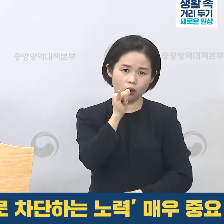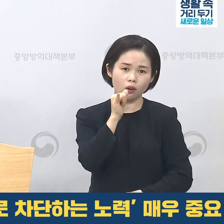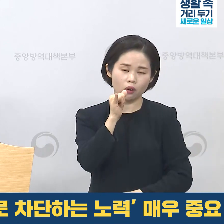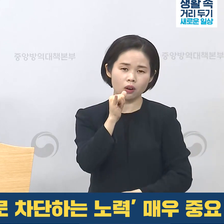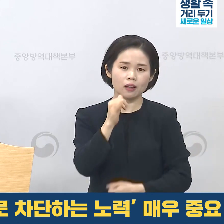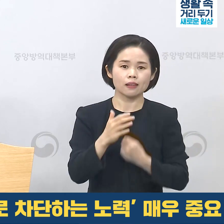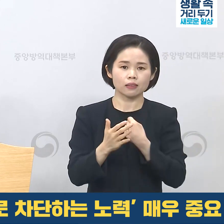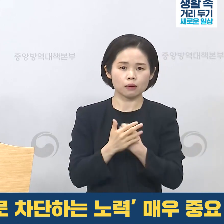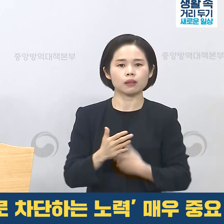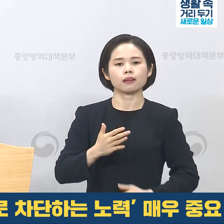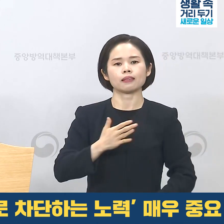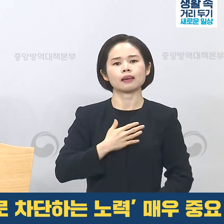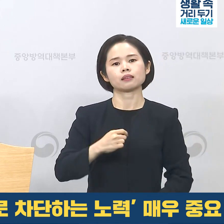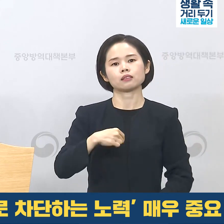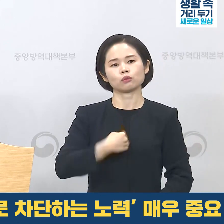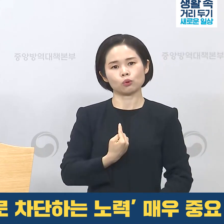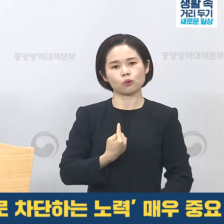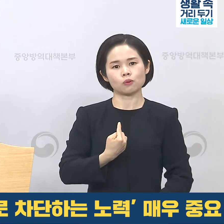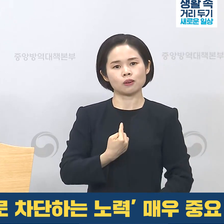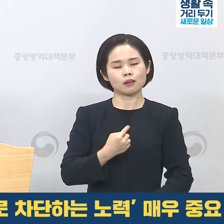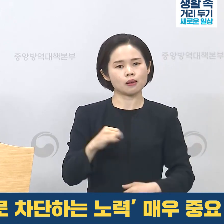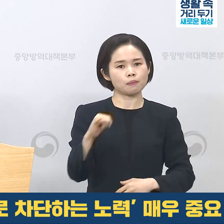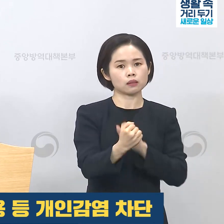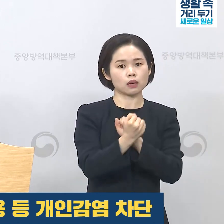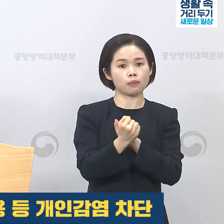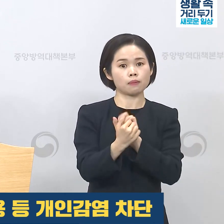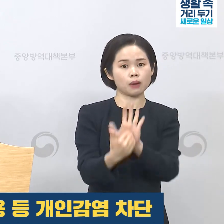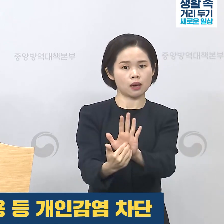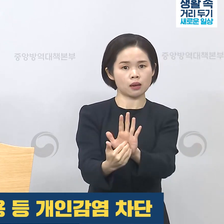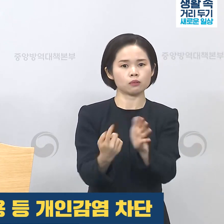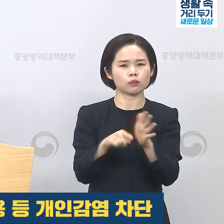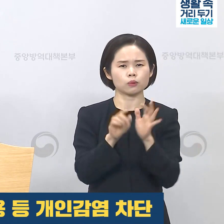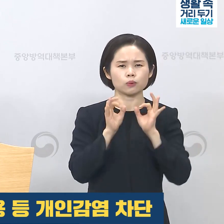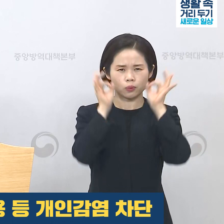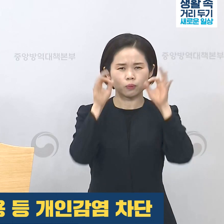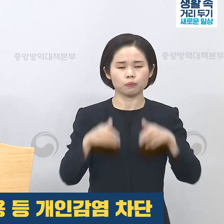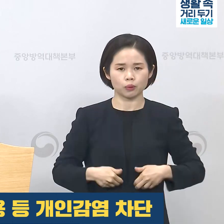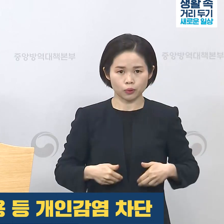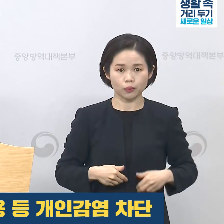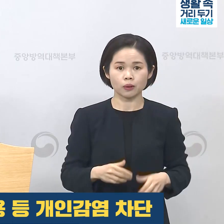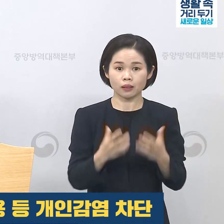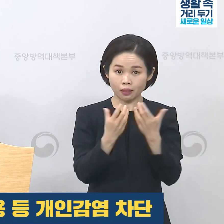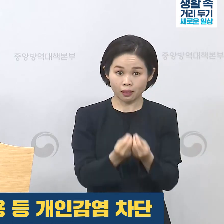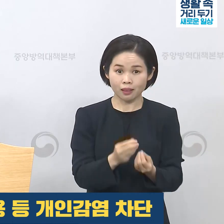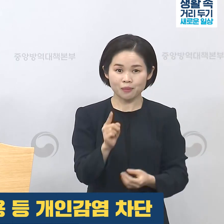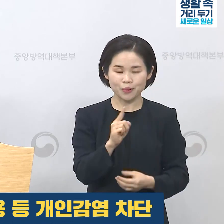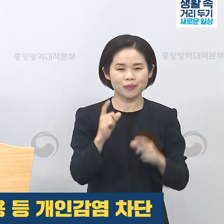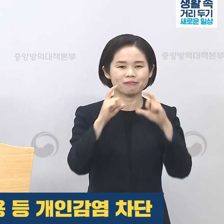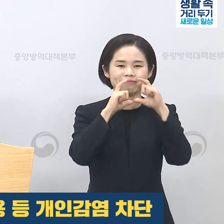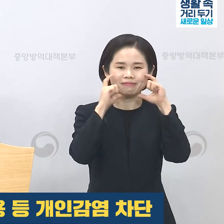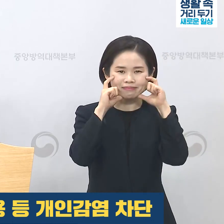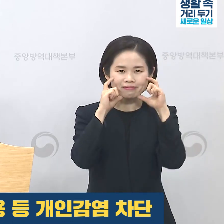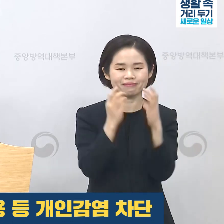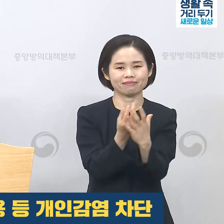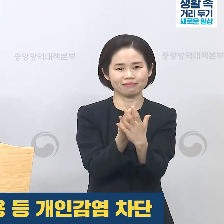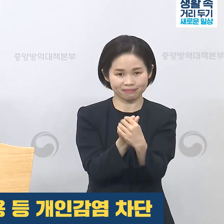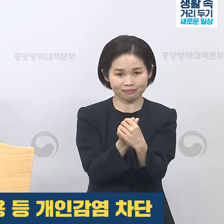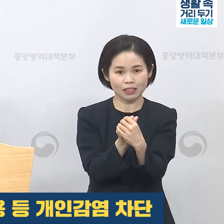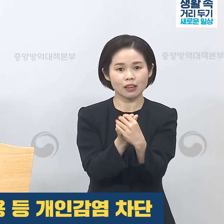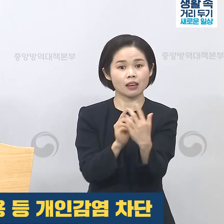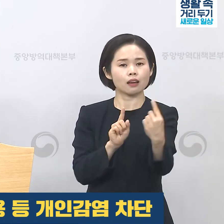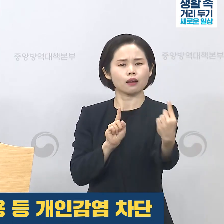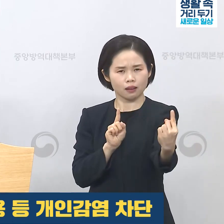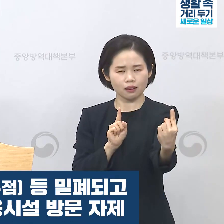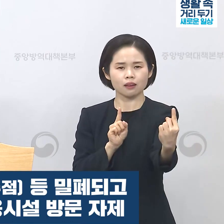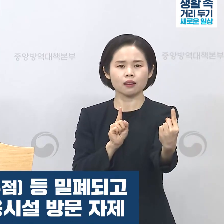기회를 스스로 차단하는 노력이 매우 중요합니다. 손 씻기, 마스크 착용 등으로 개인 감염을 차단해